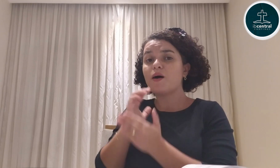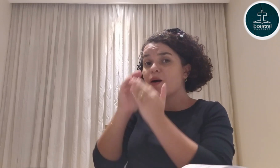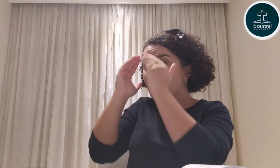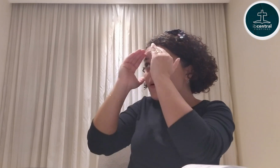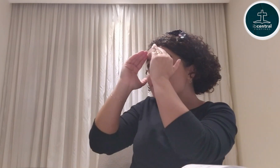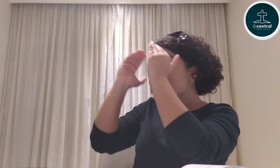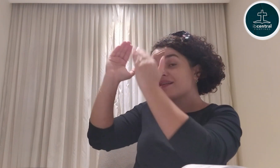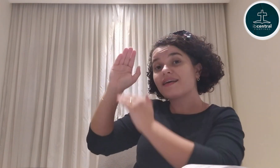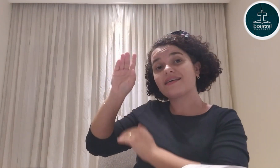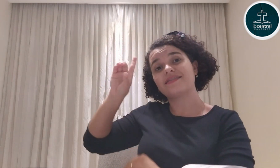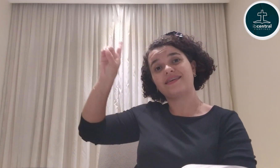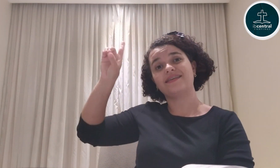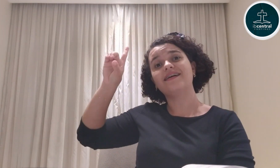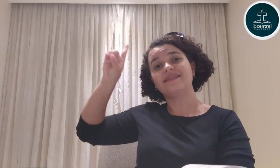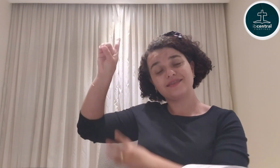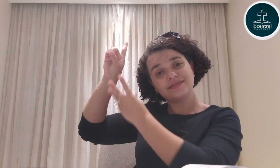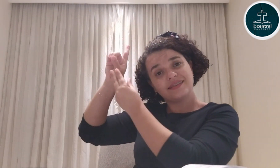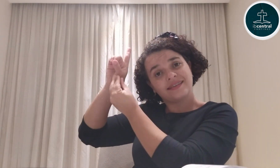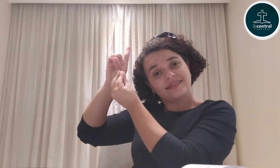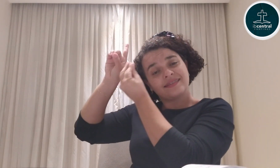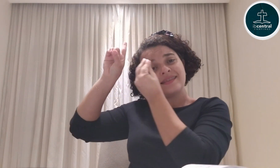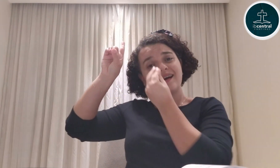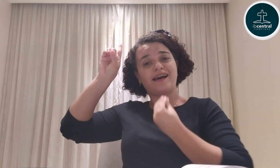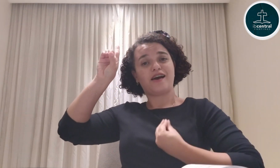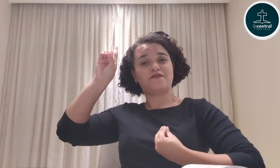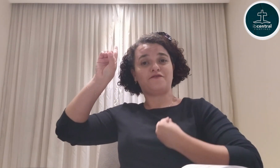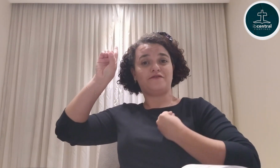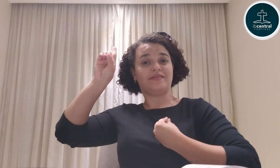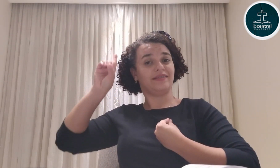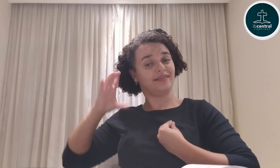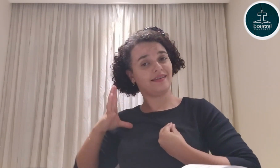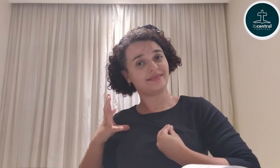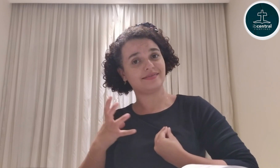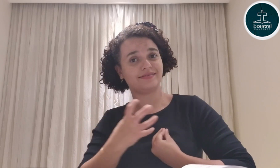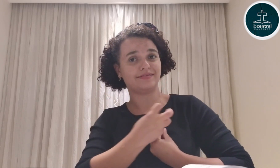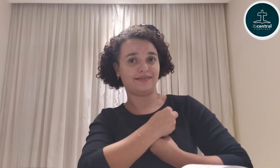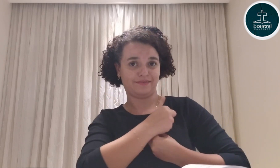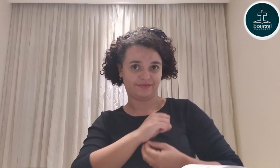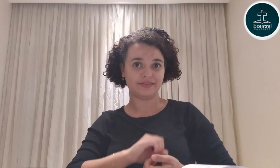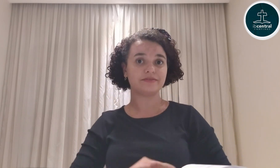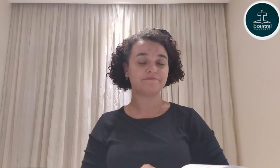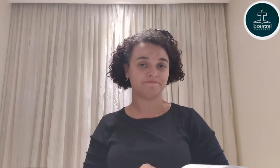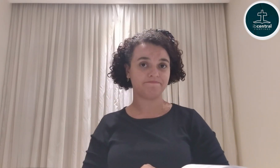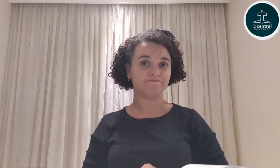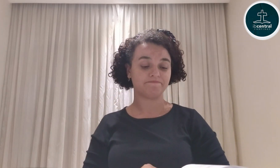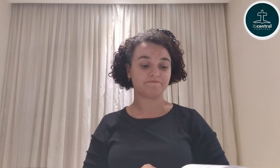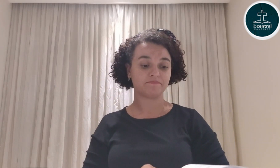Deus fala, e aquela pessoa que tem fé obedece a